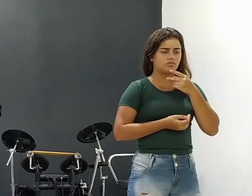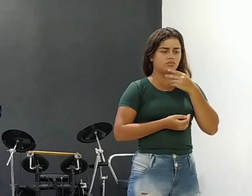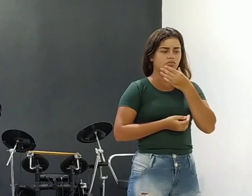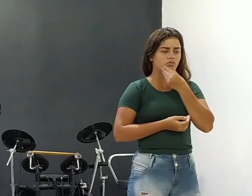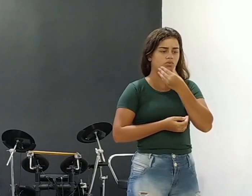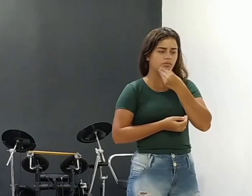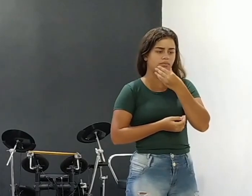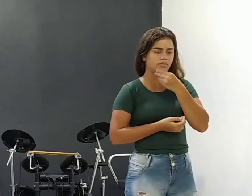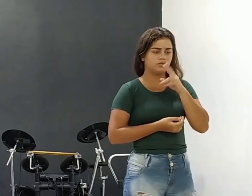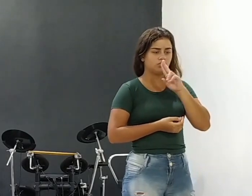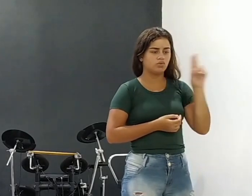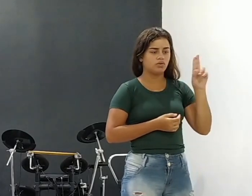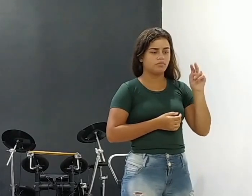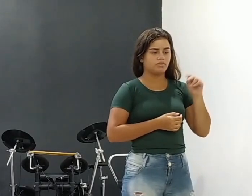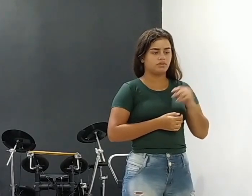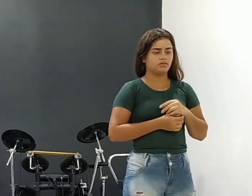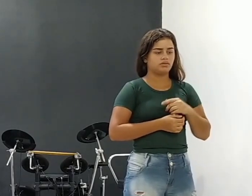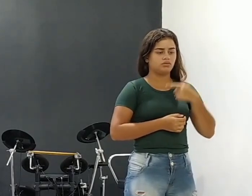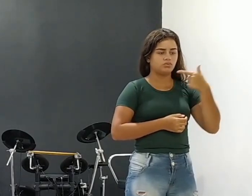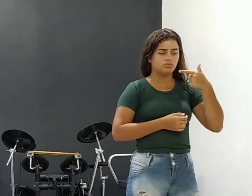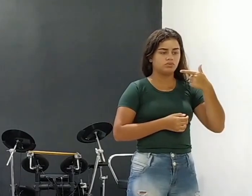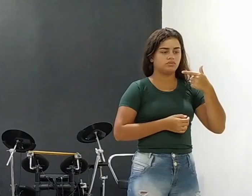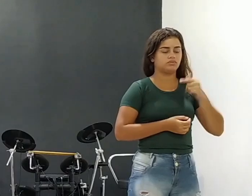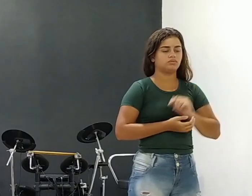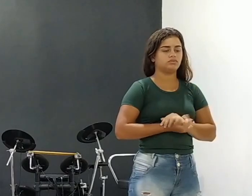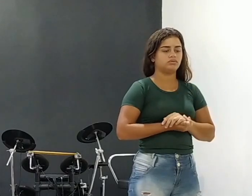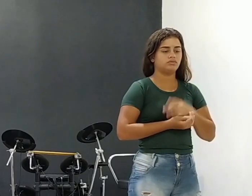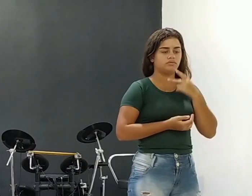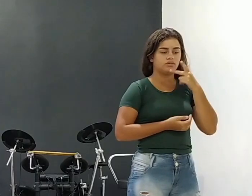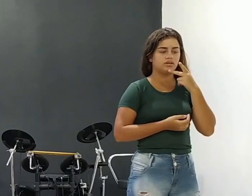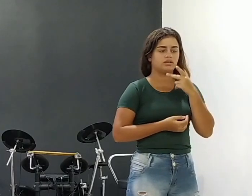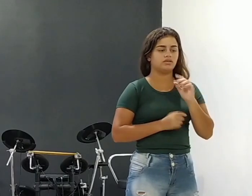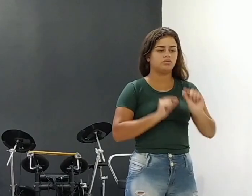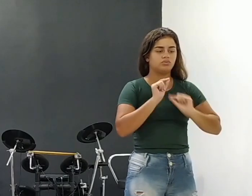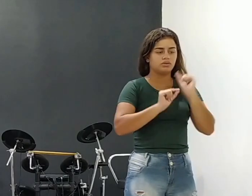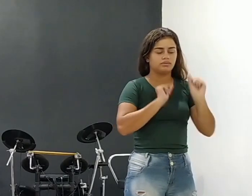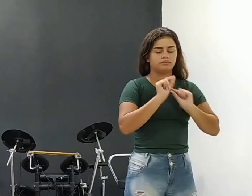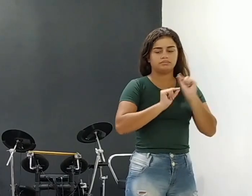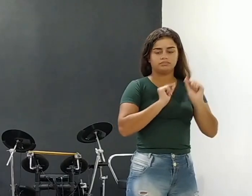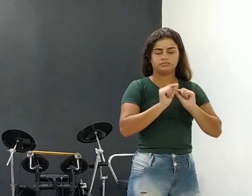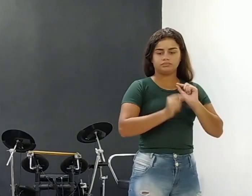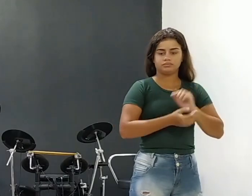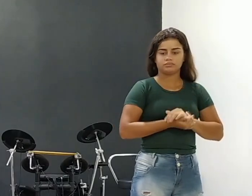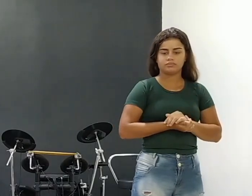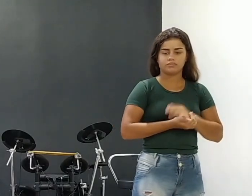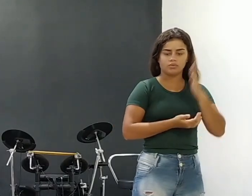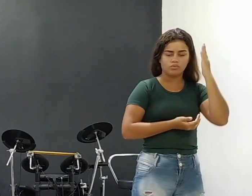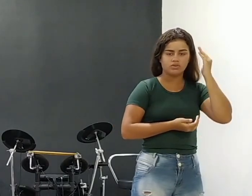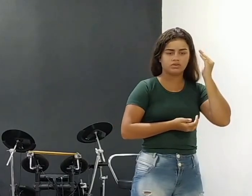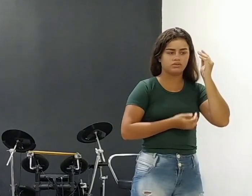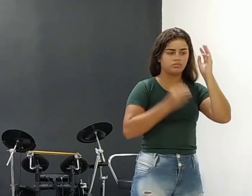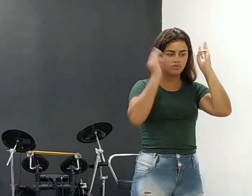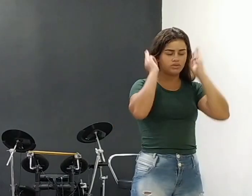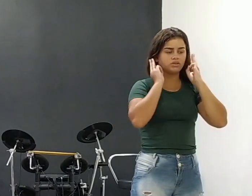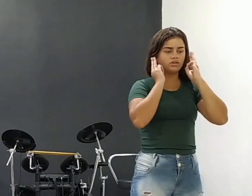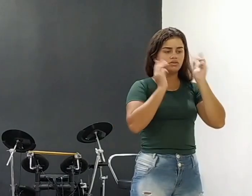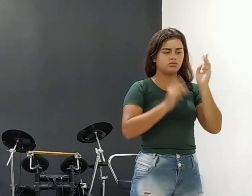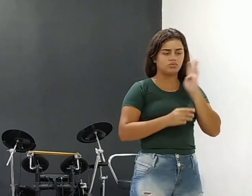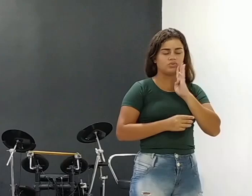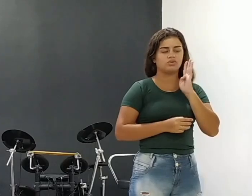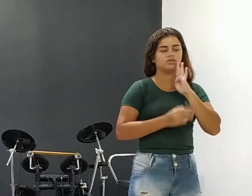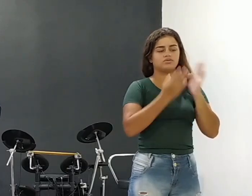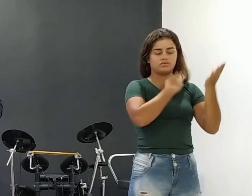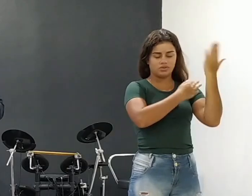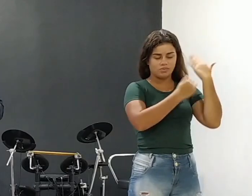Deus, ele já está querendo dizer alguma coisa com isso. Ele está querendo dizer: Moisés, eu conheço o teu passado,